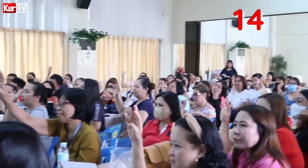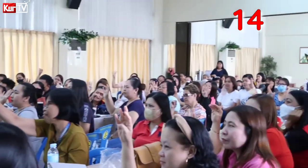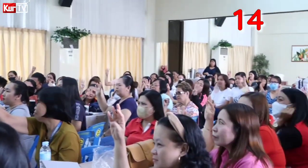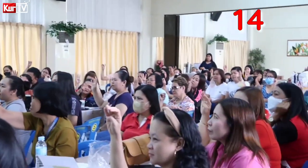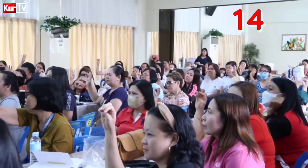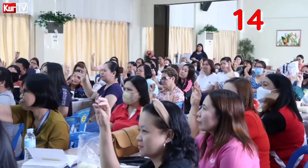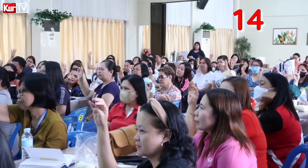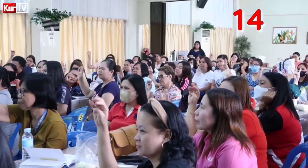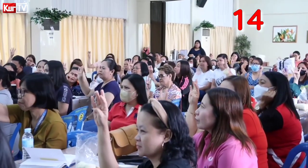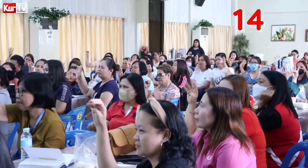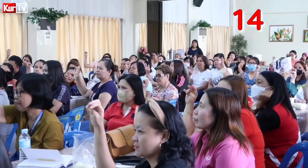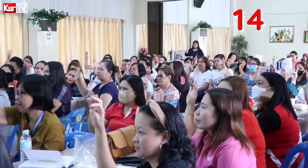Let me see.